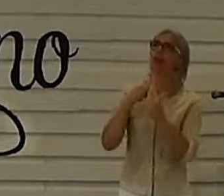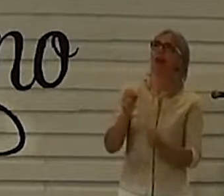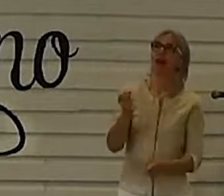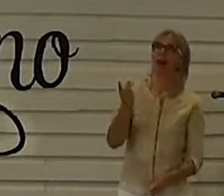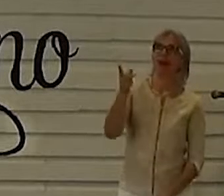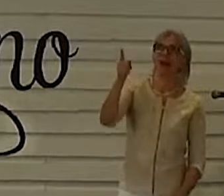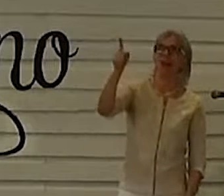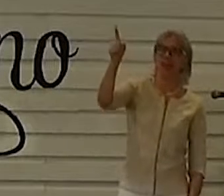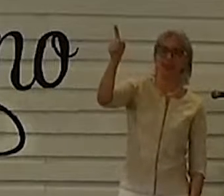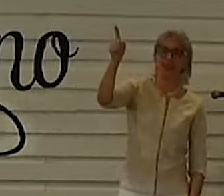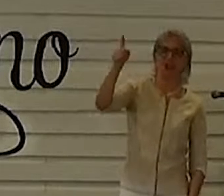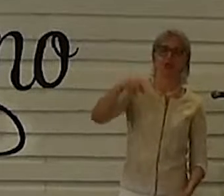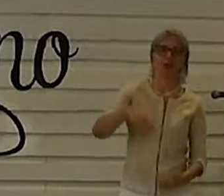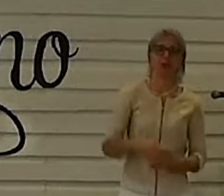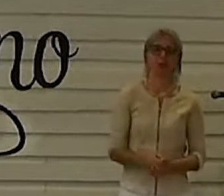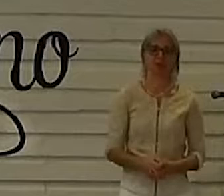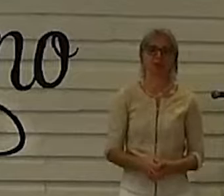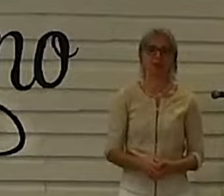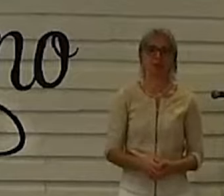Era come prima?